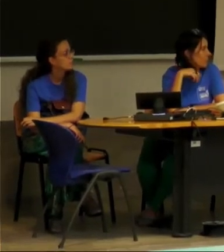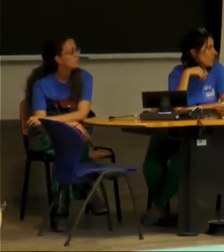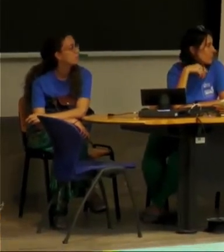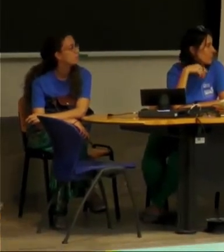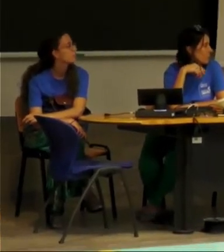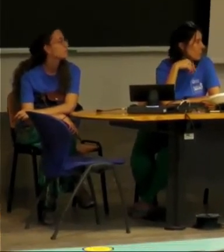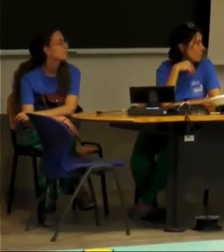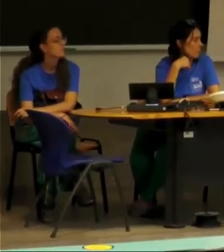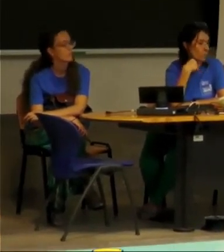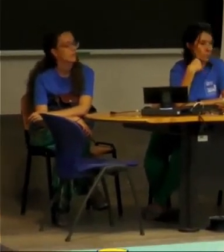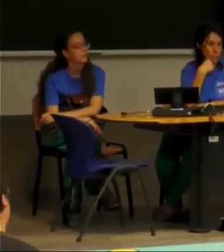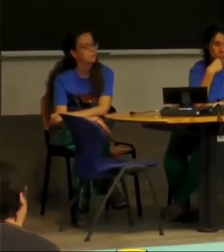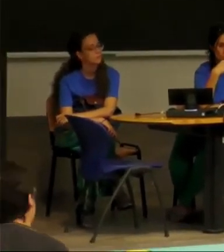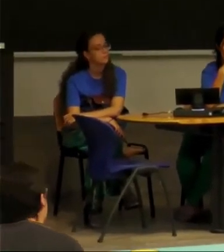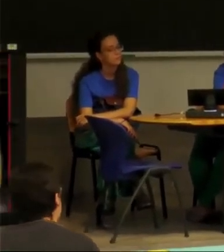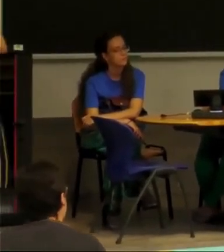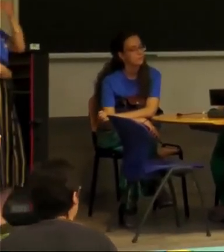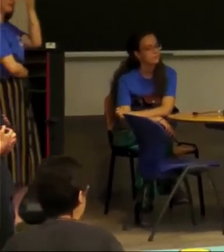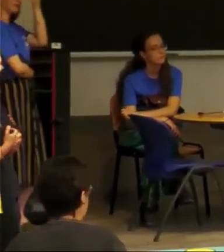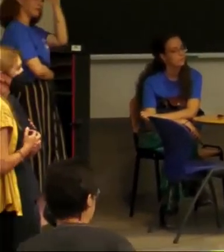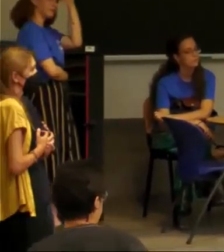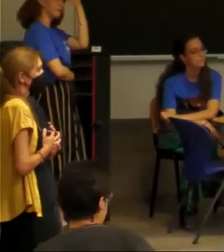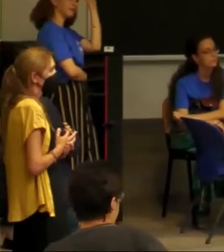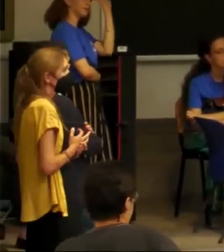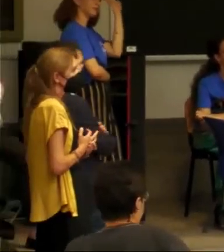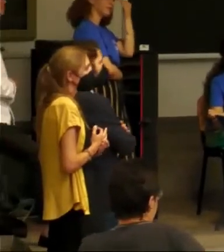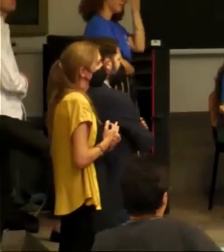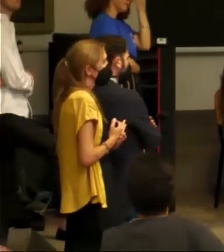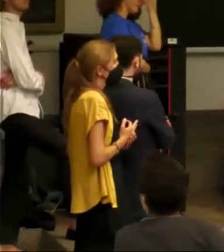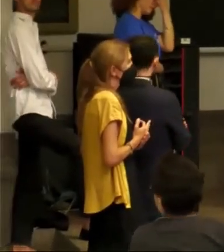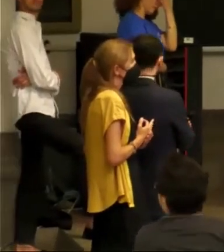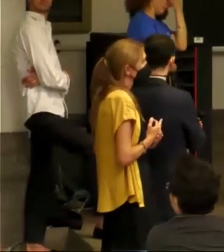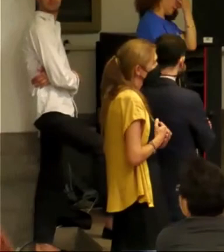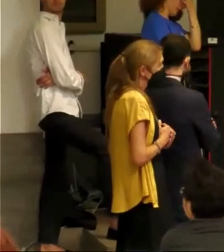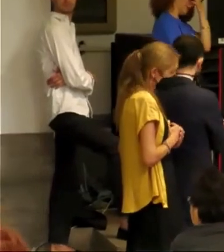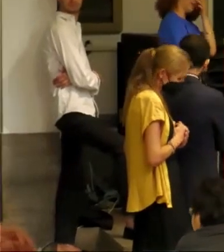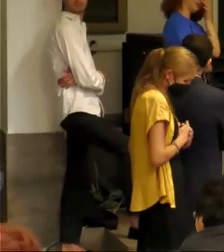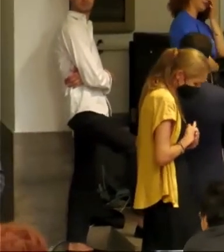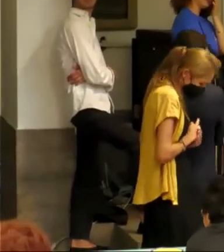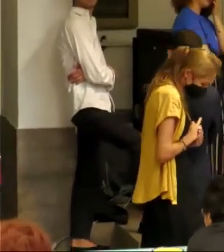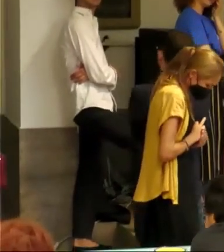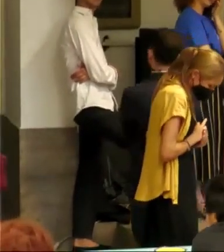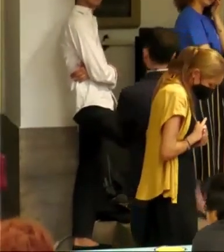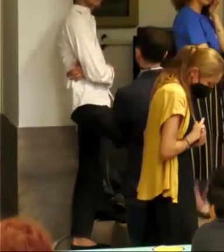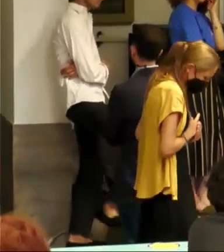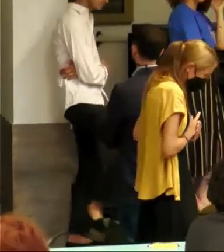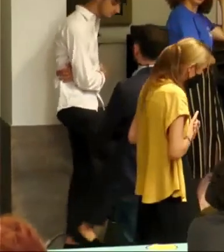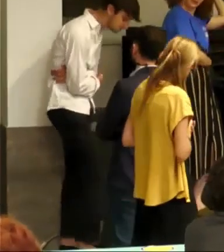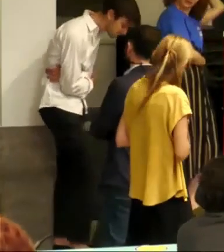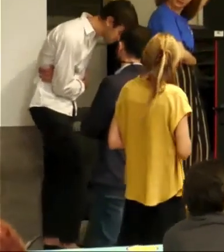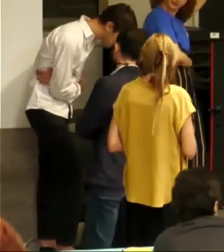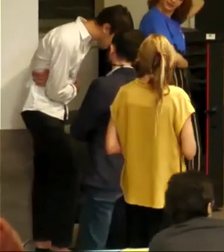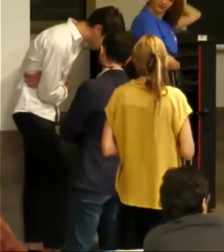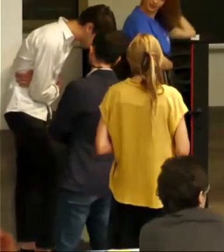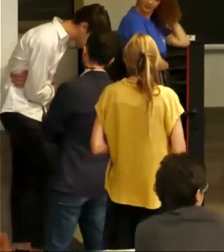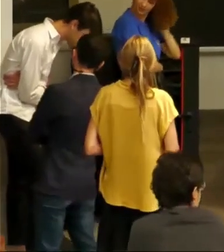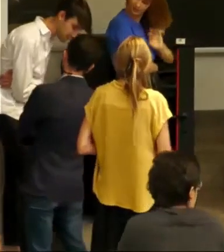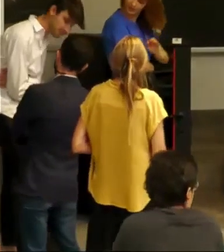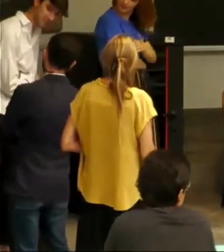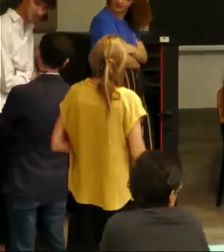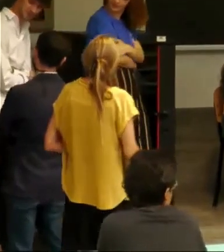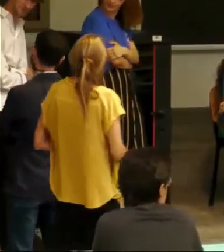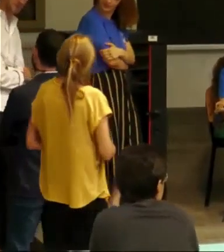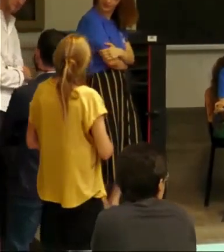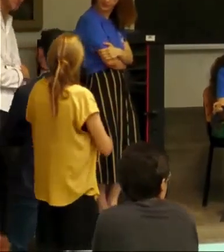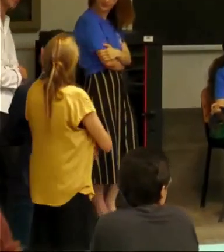delle lezioni del primo semestre, li trovate sul sito, dovete fare sempre riferimento al sito del Dipartimento di Studi Umanistici, c'è